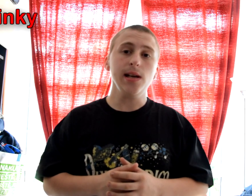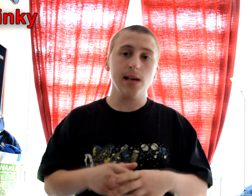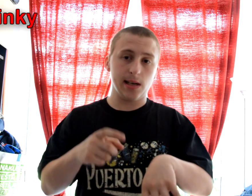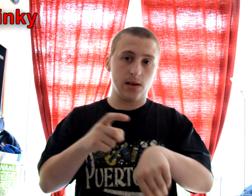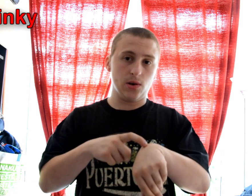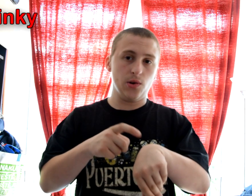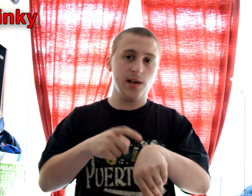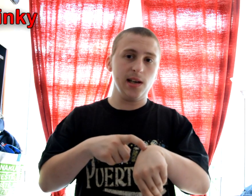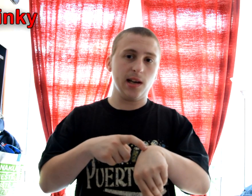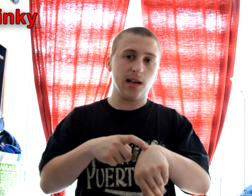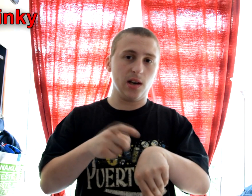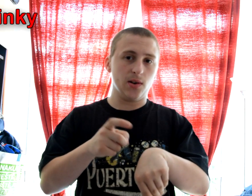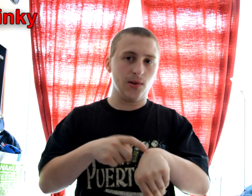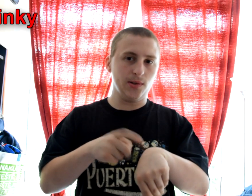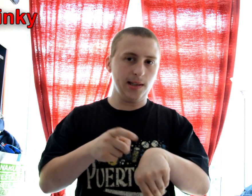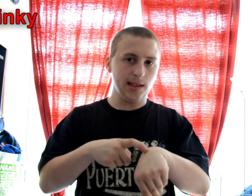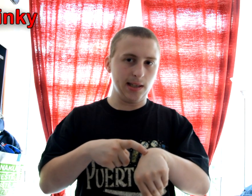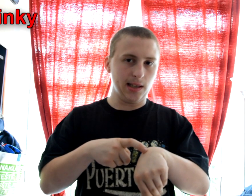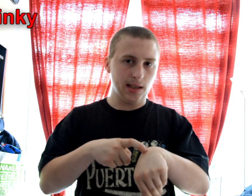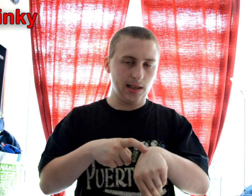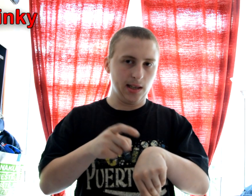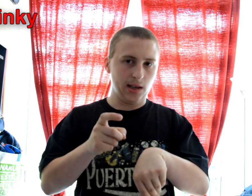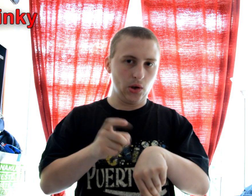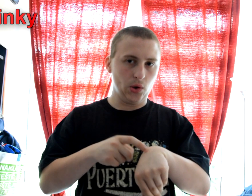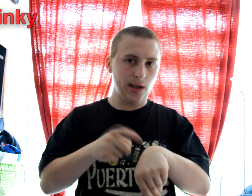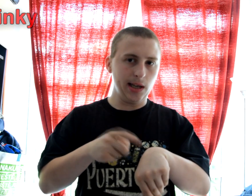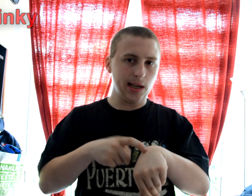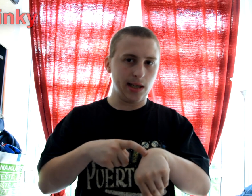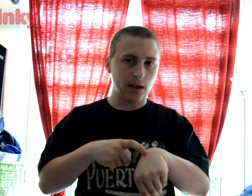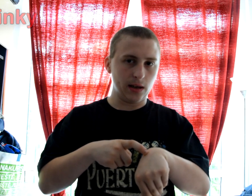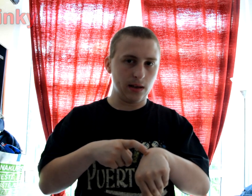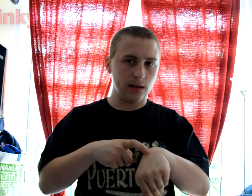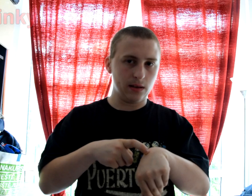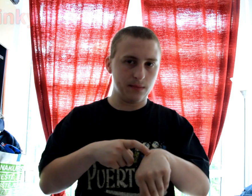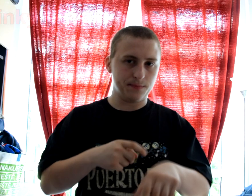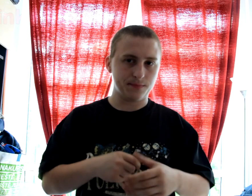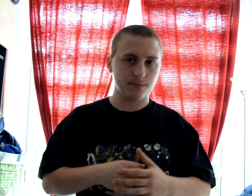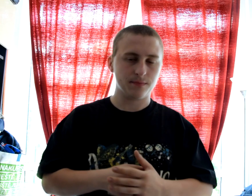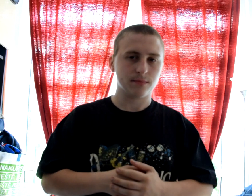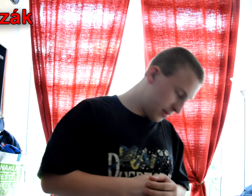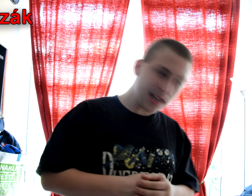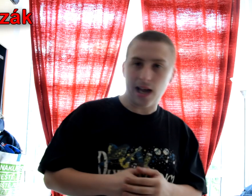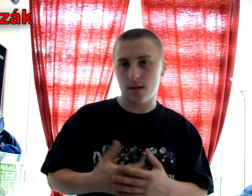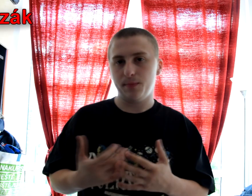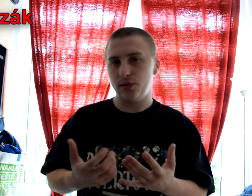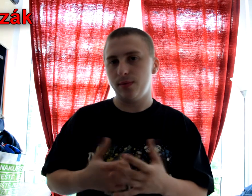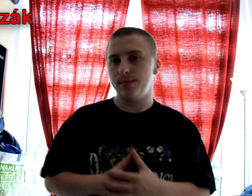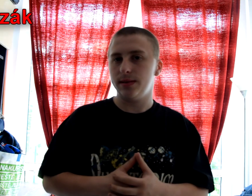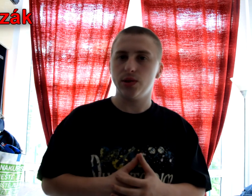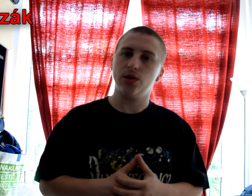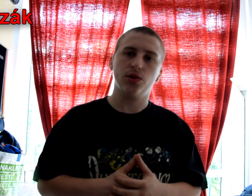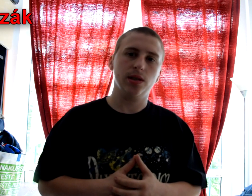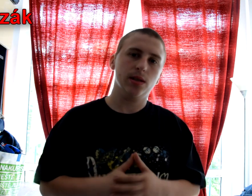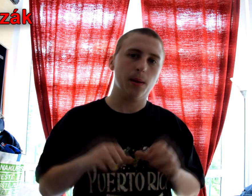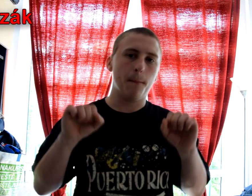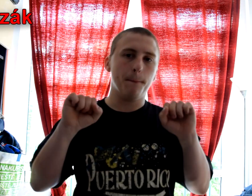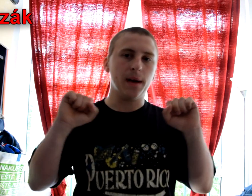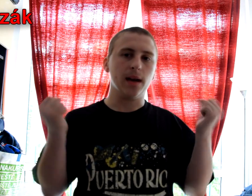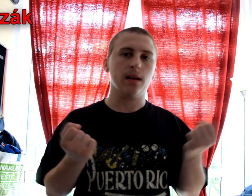Hodinky. Hodinky. Hodinky. Hodinky. Mrazák, bych to dalo říct.